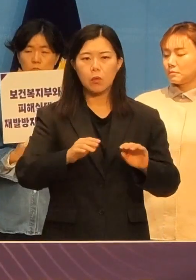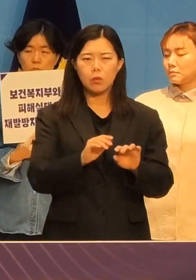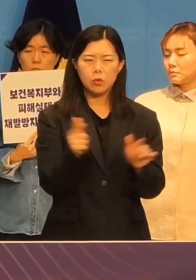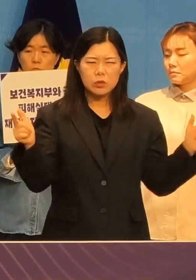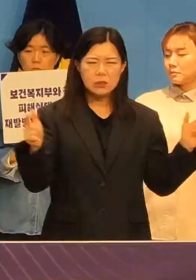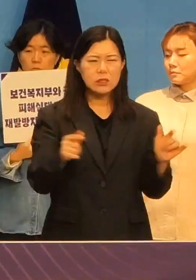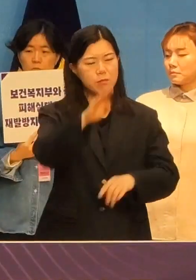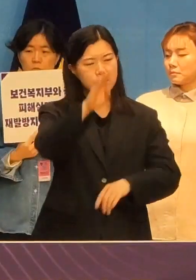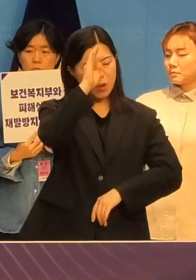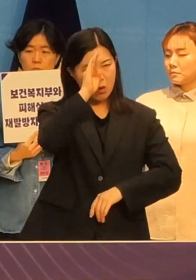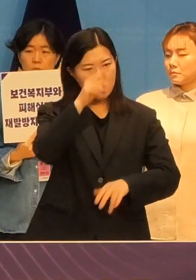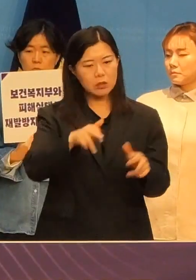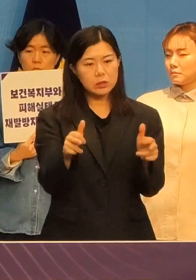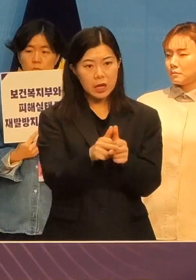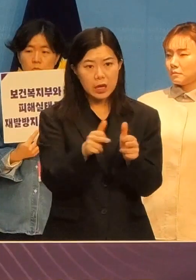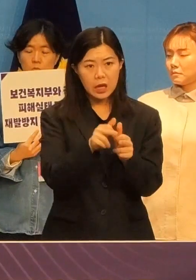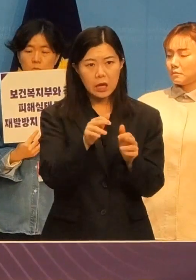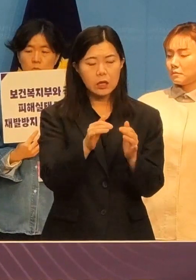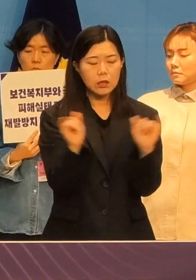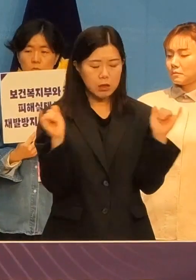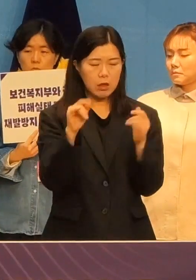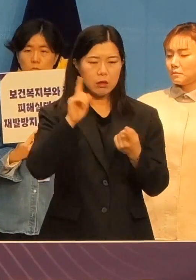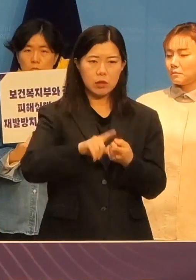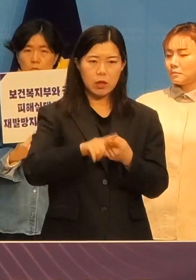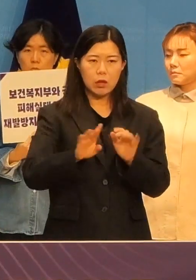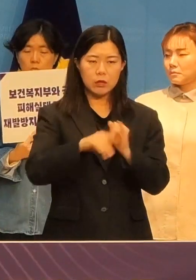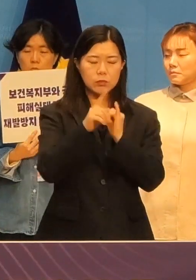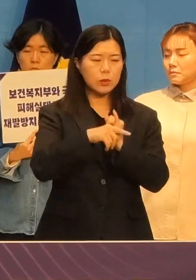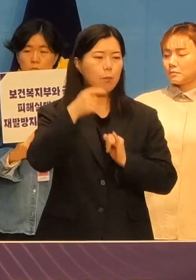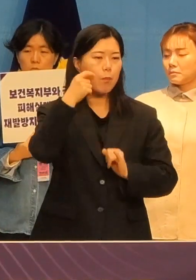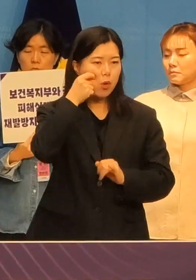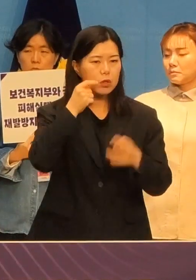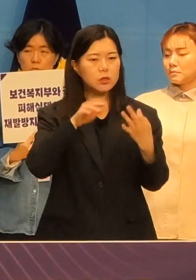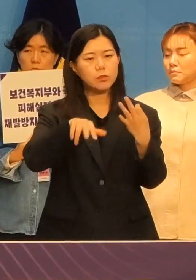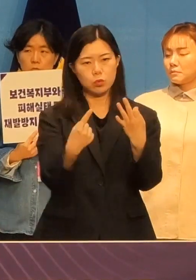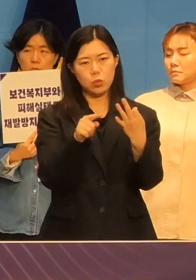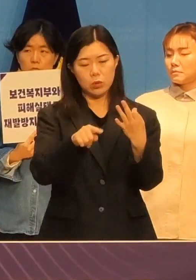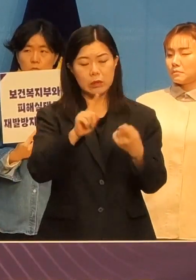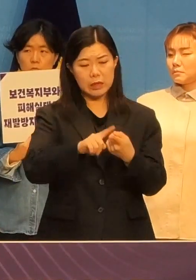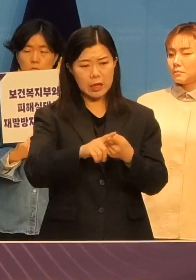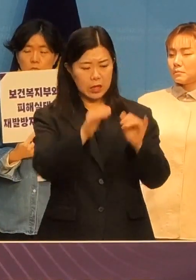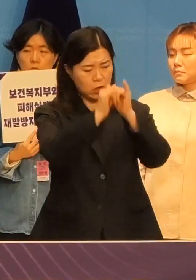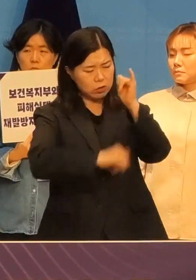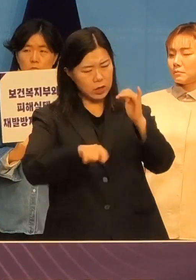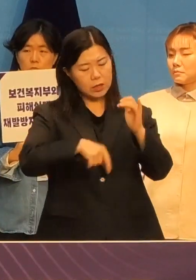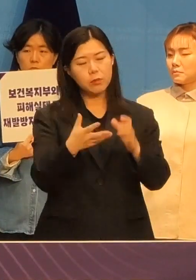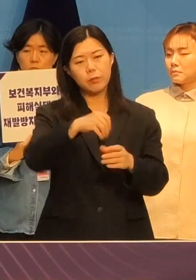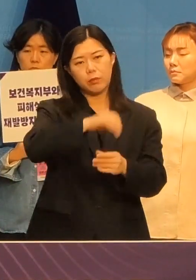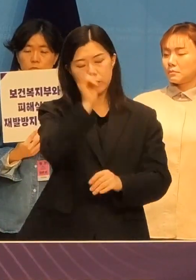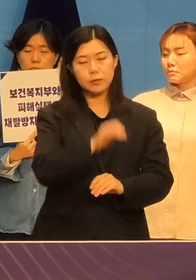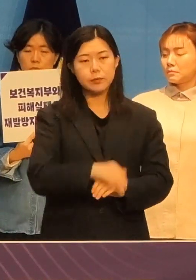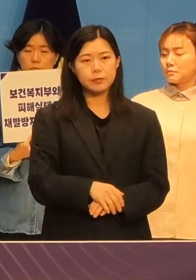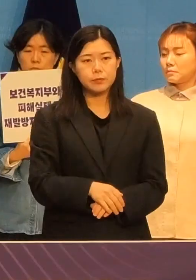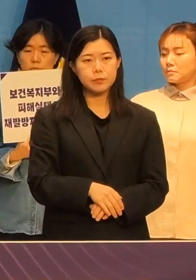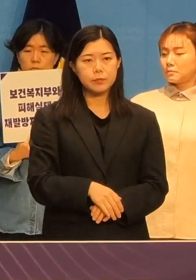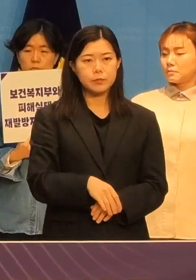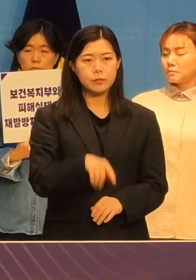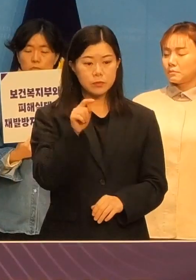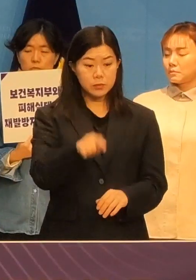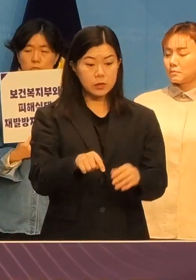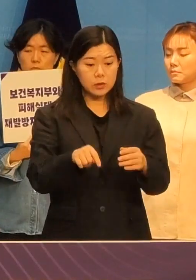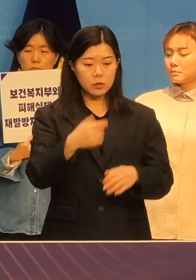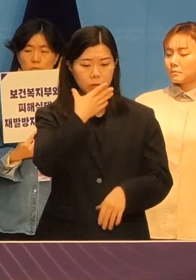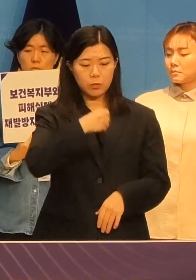있는 이들의 임신 중지를 허용 요건으로 둔 14조는 여전히 그 역사를 담고 있습니다. 모자보건법